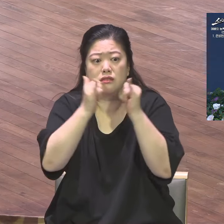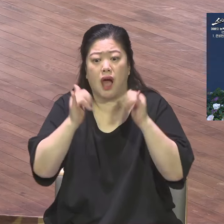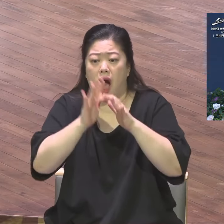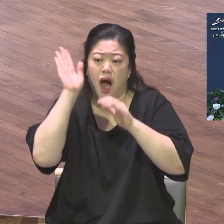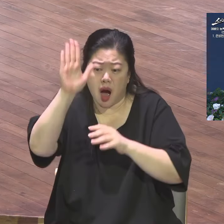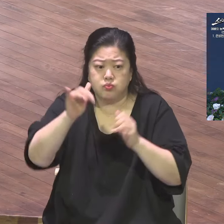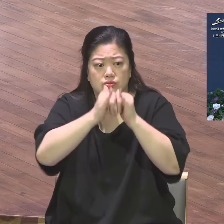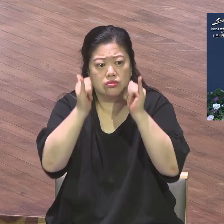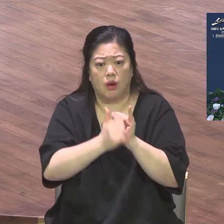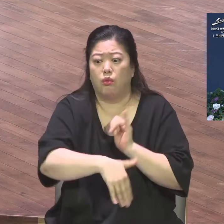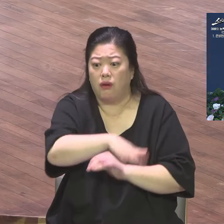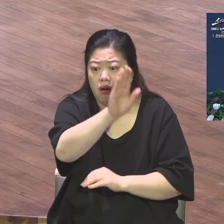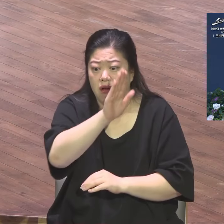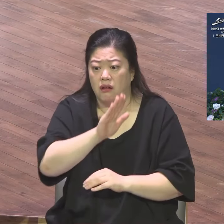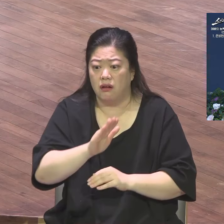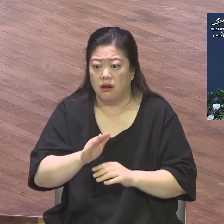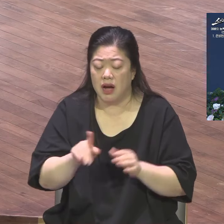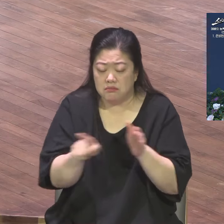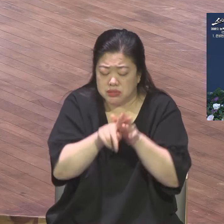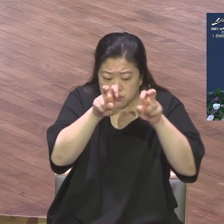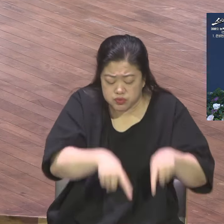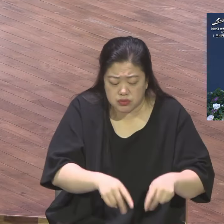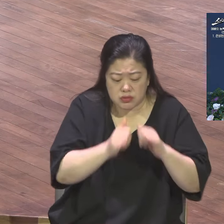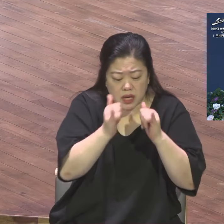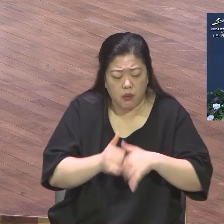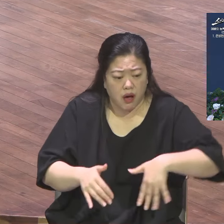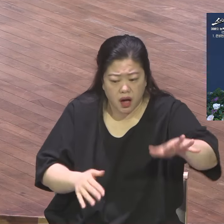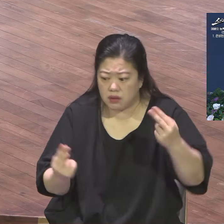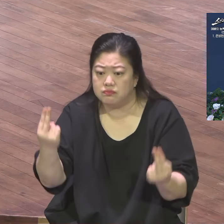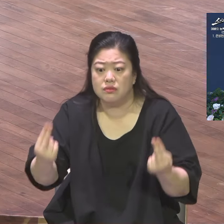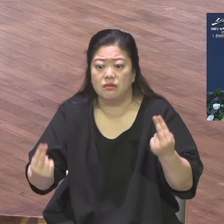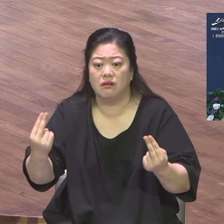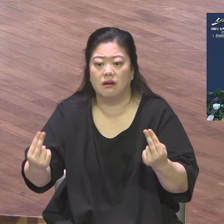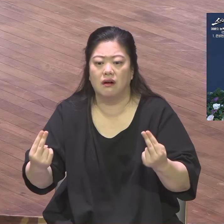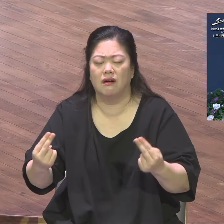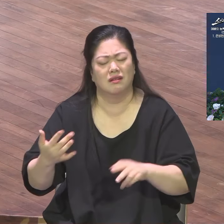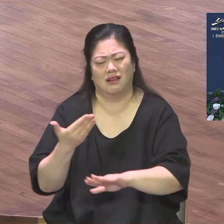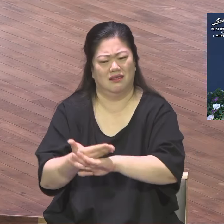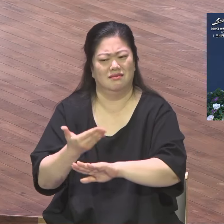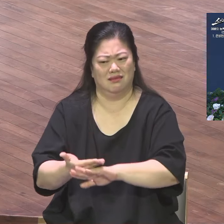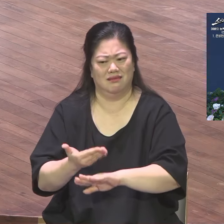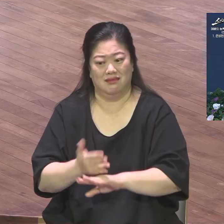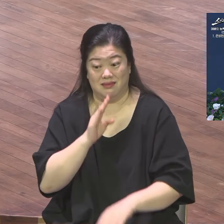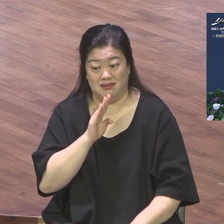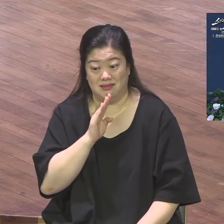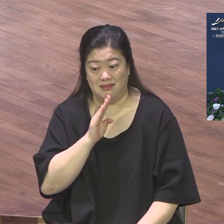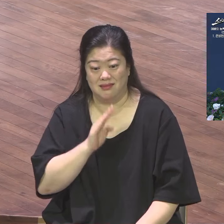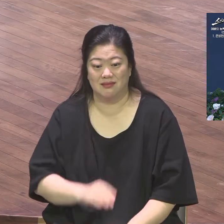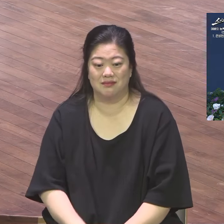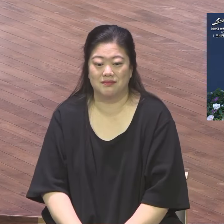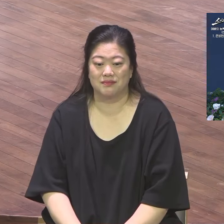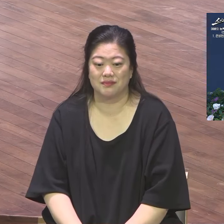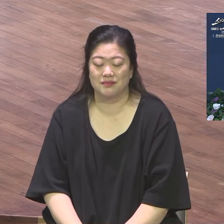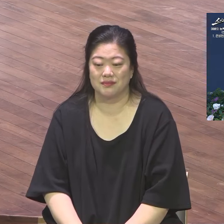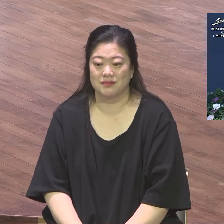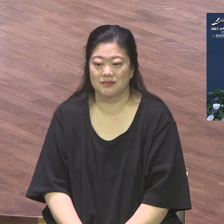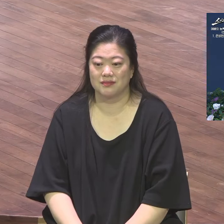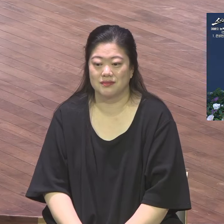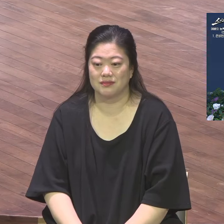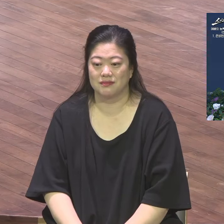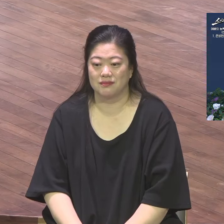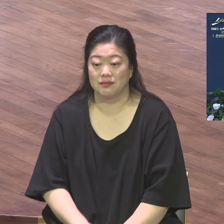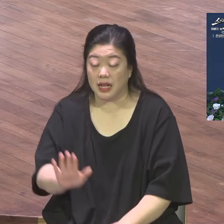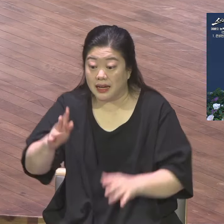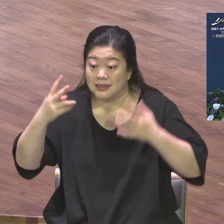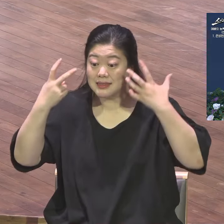막 흔들리지 않고 우상 앞에 절하지 않고 영적 정제를 지키니까 하나님 막 천사 보내가 살려내잖아요. 전부 다 막 다니엘도